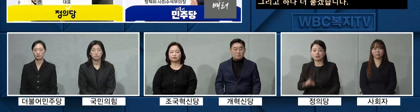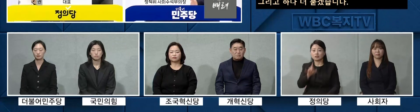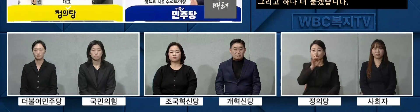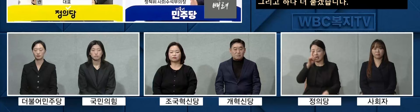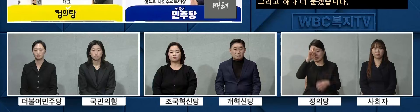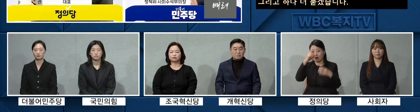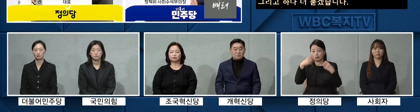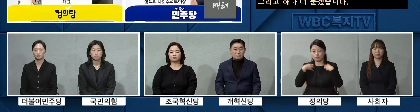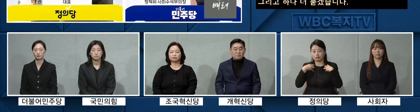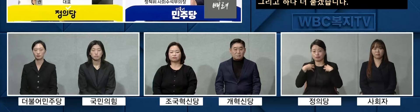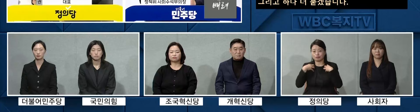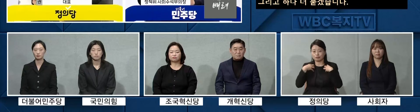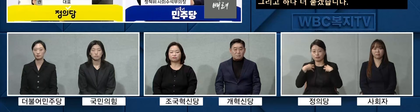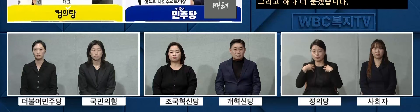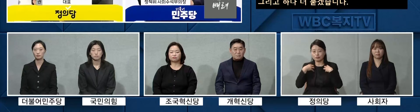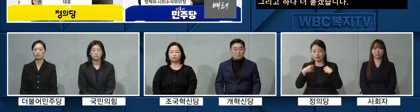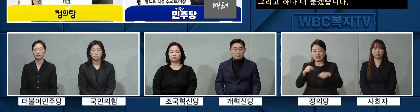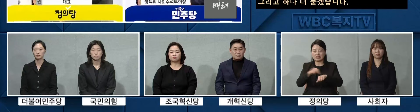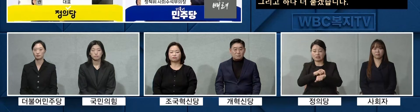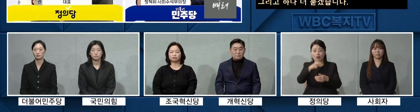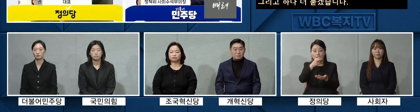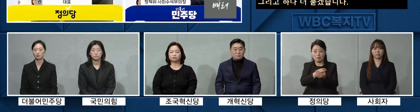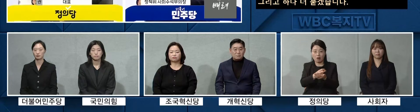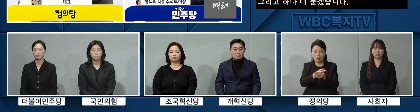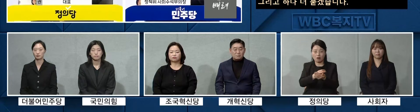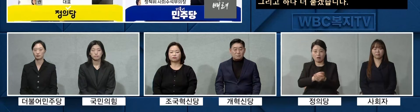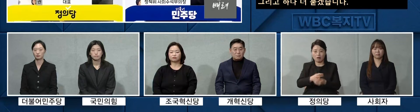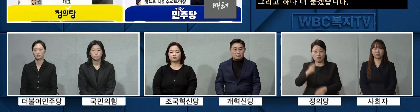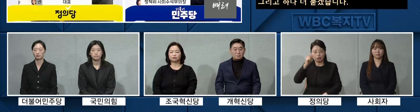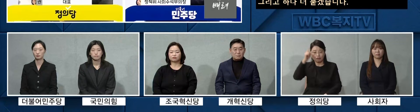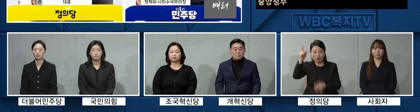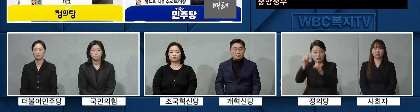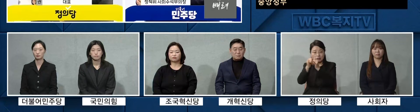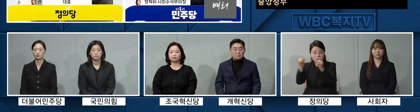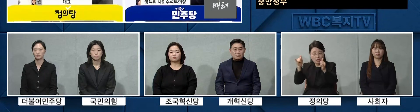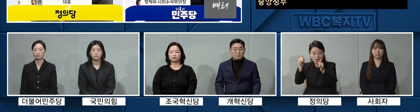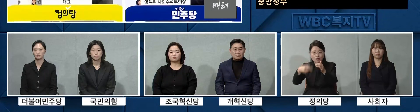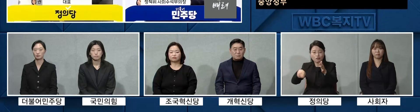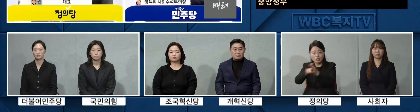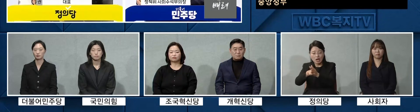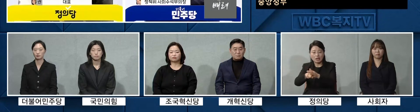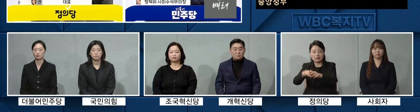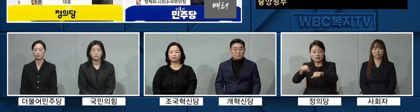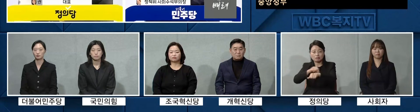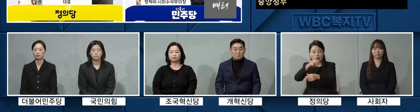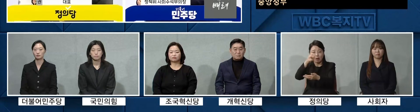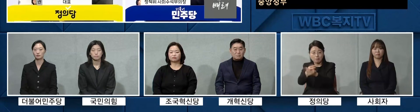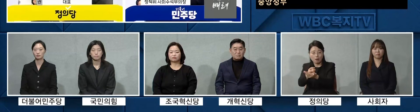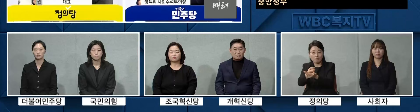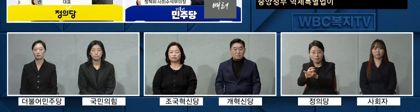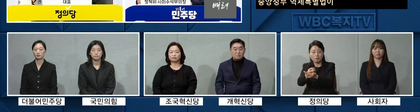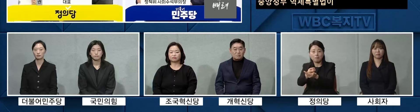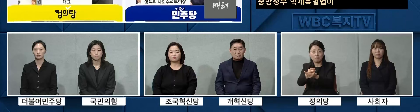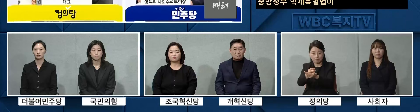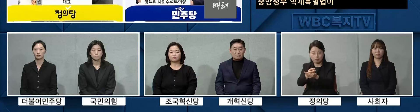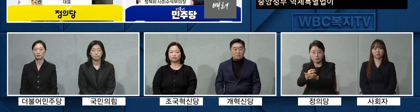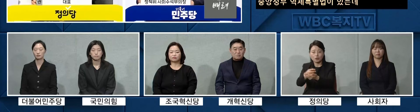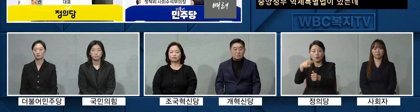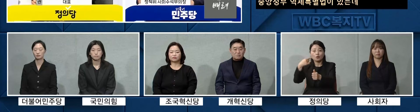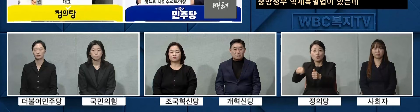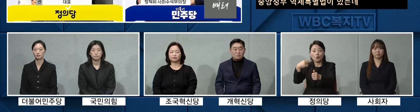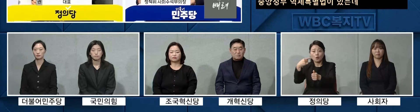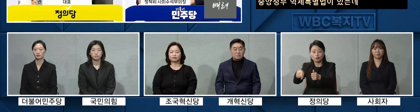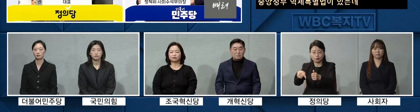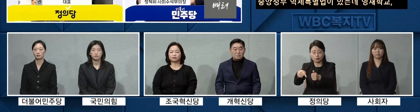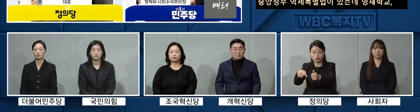중앙정부 이제 이 역시 특별법이 있는데 영재학교, 특목고, 외국 교육기관의 특례를 넓게 두고도 교육